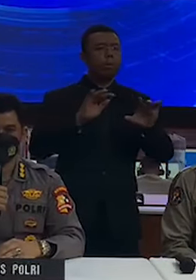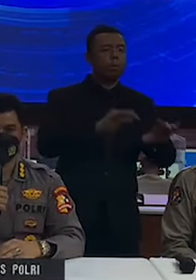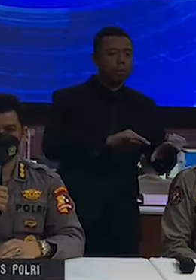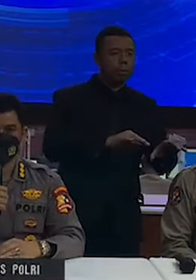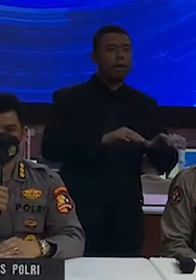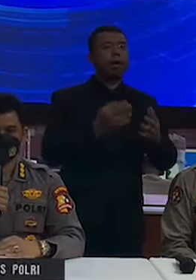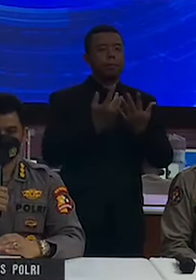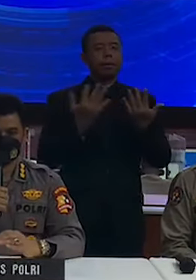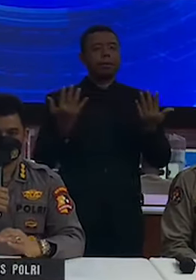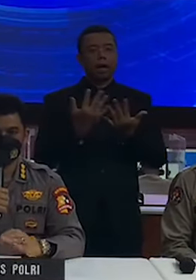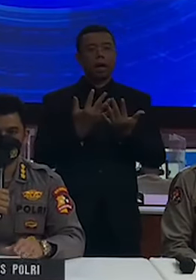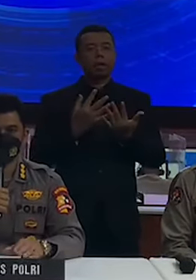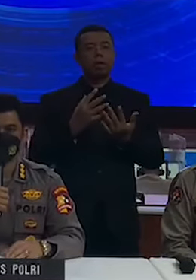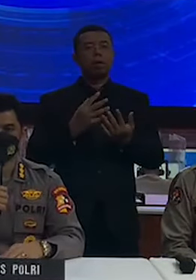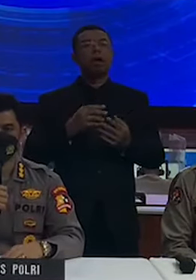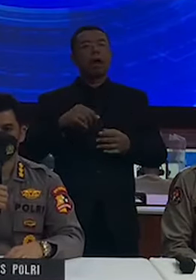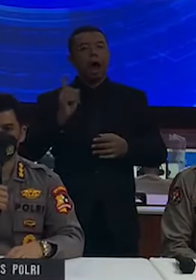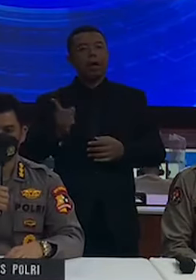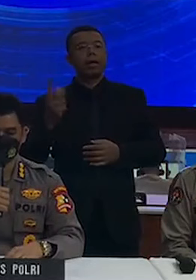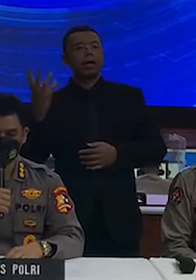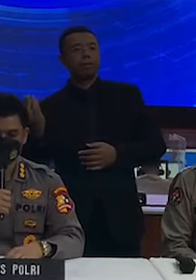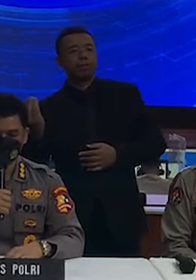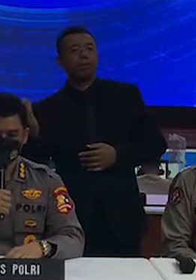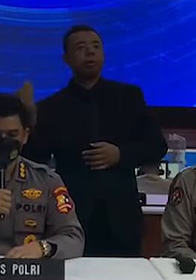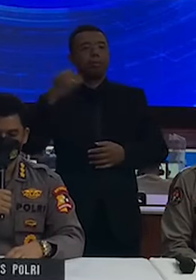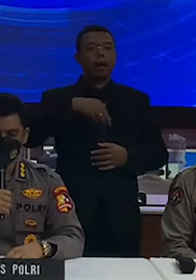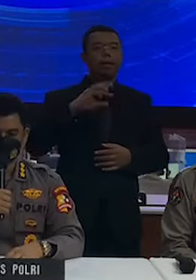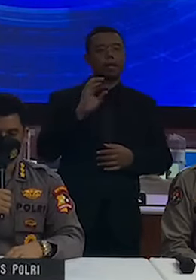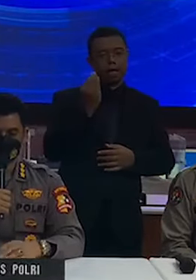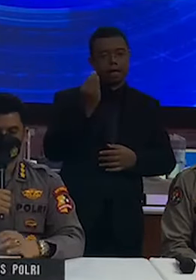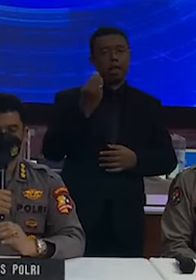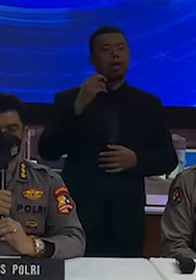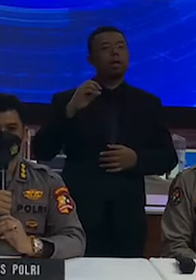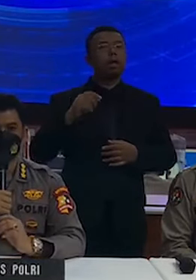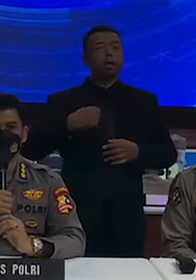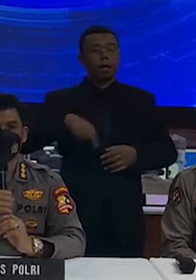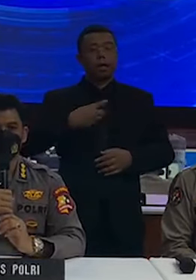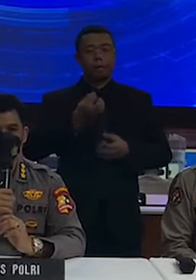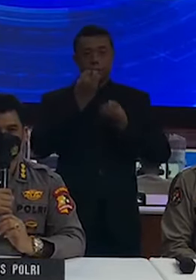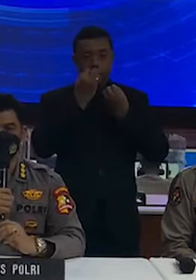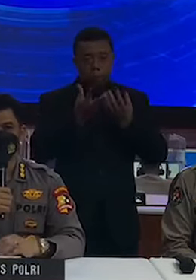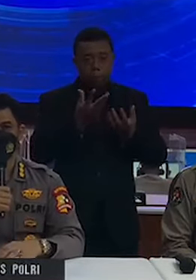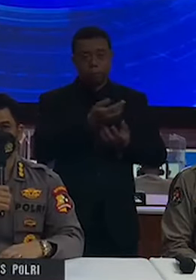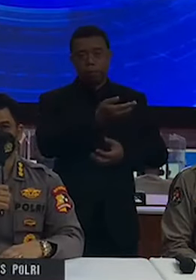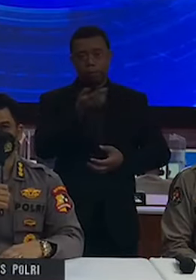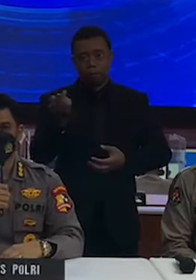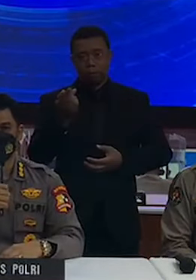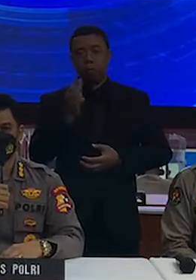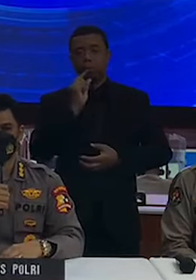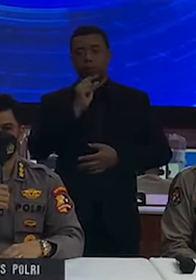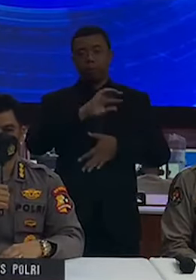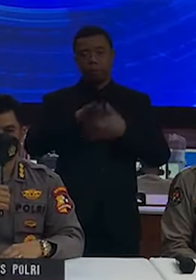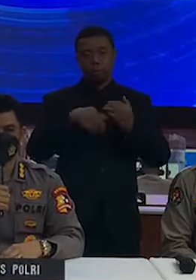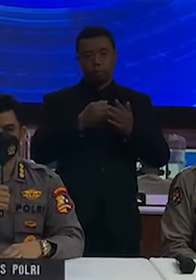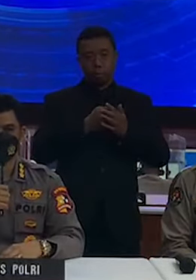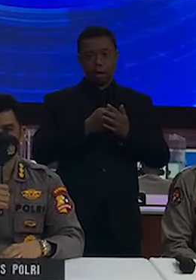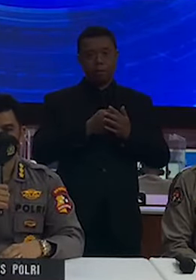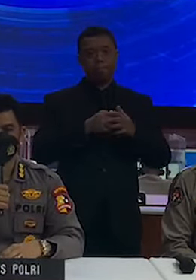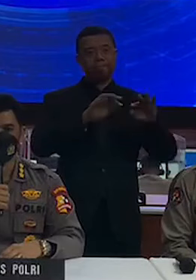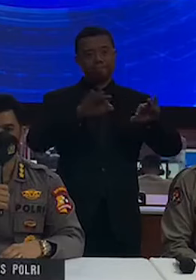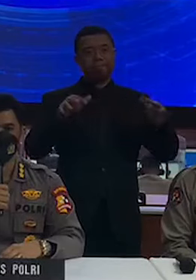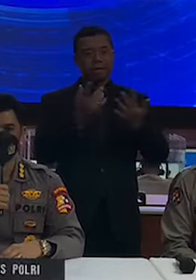masyarakat ini masih ada untuk arus baliknya. Untuk itu kami terus menghimbau kepada